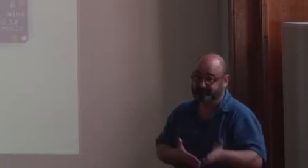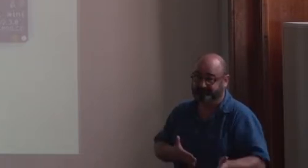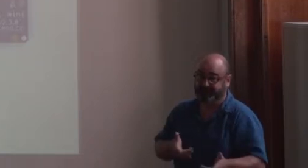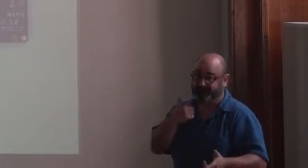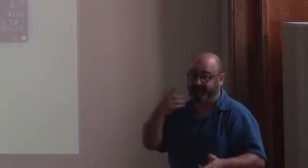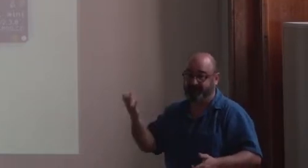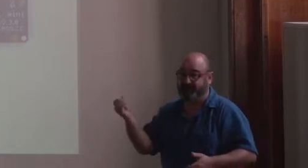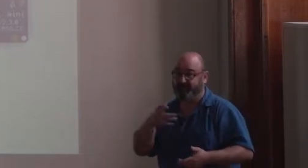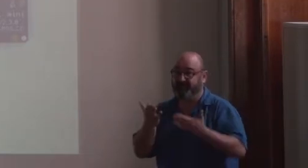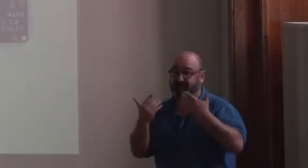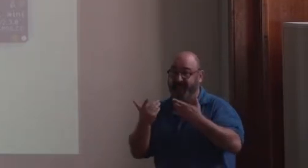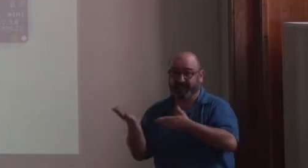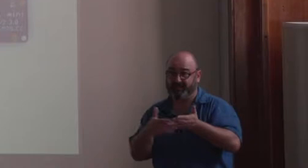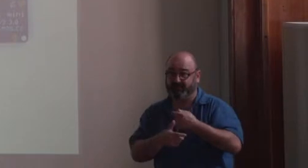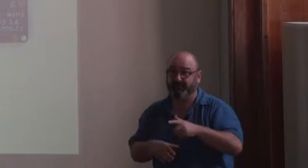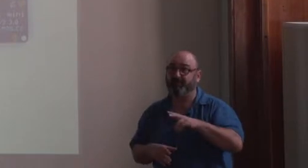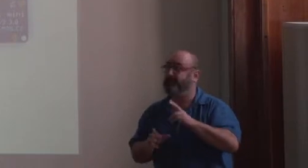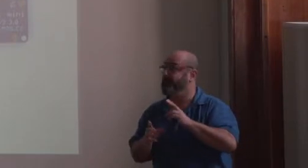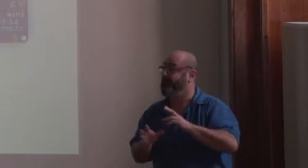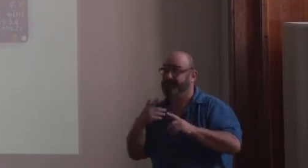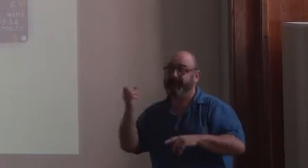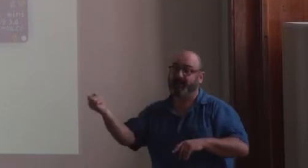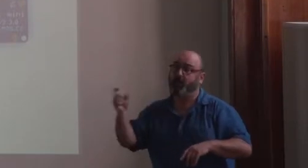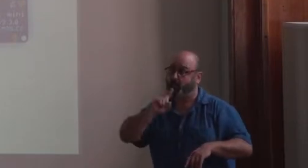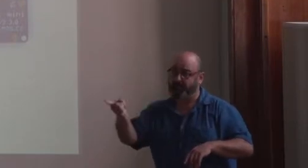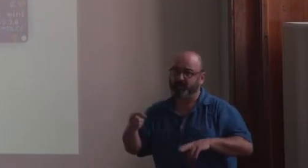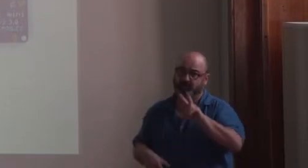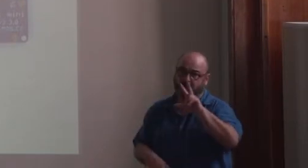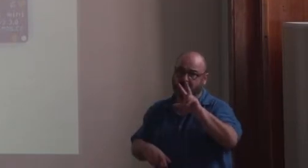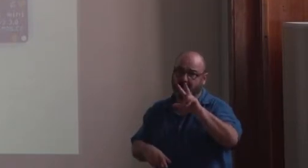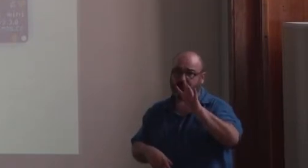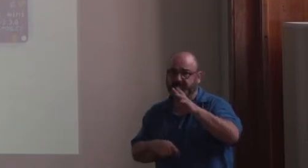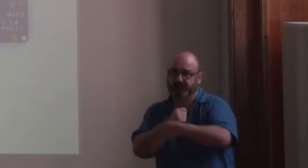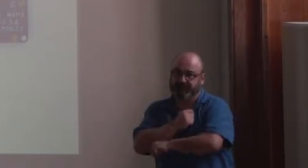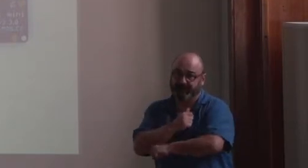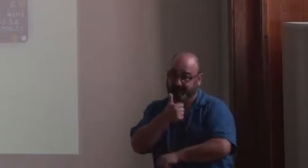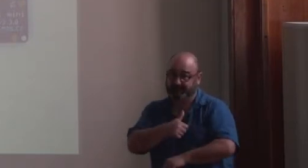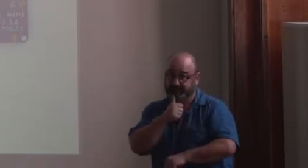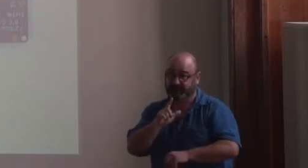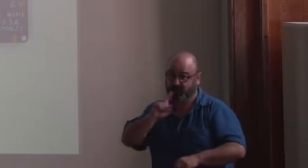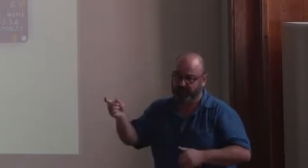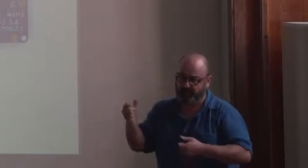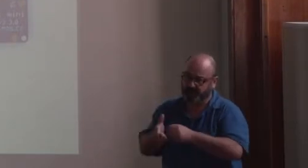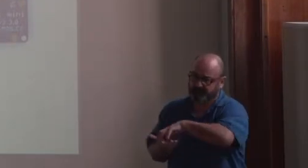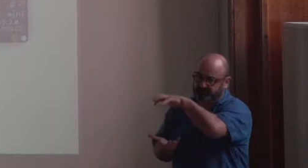frais d'expédition gratuits. Par contre, ça prend 3-4 semaines. Donc si vous êtes patient, commandez-en